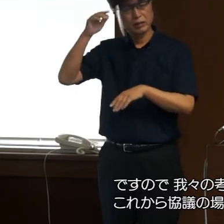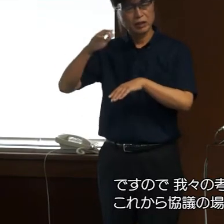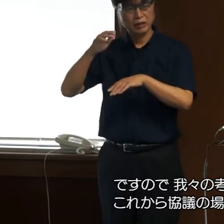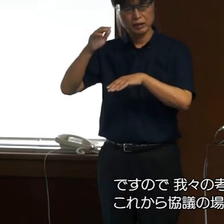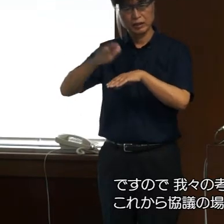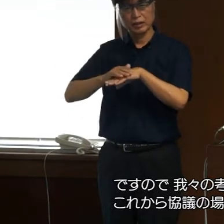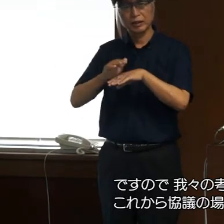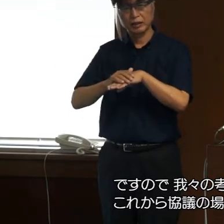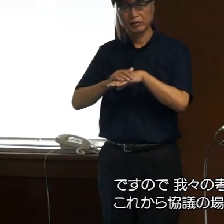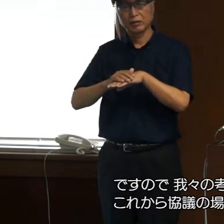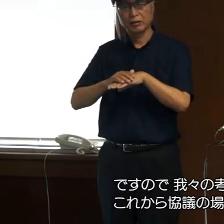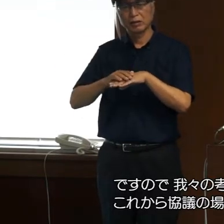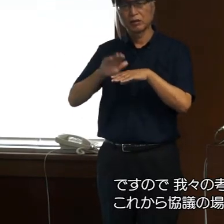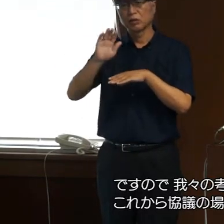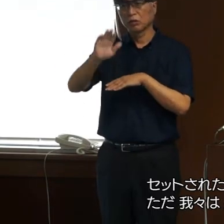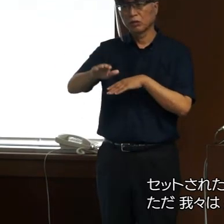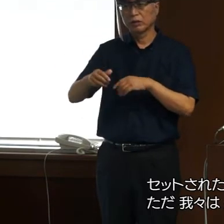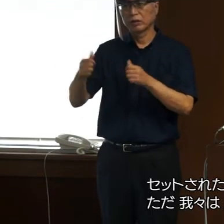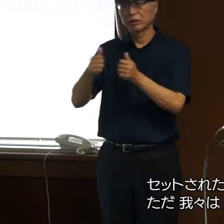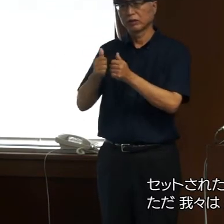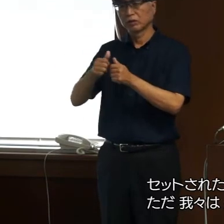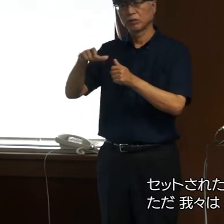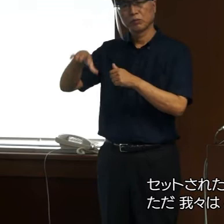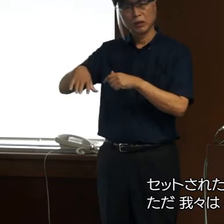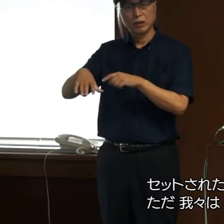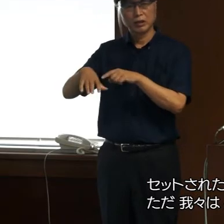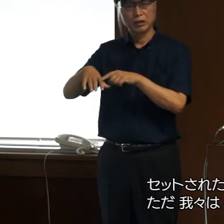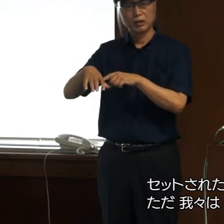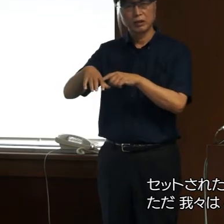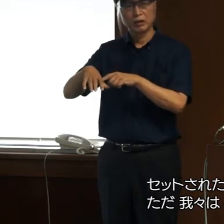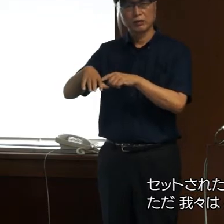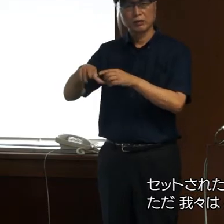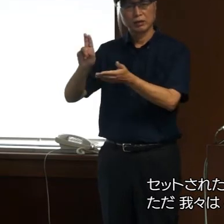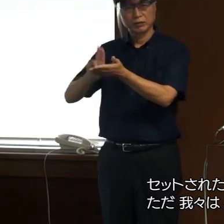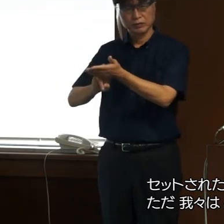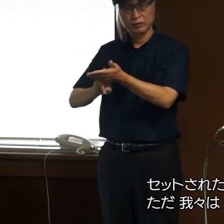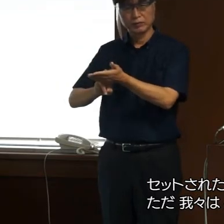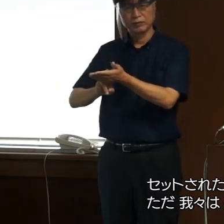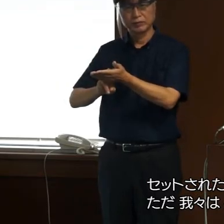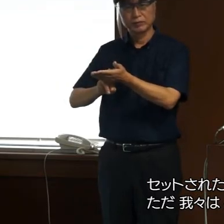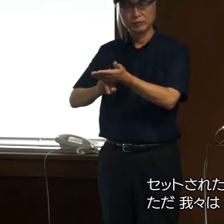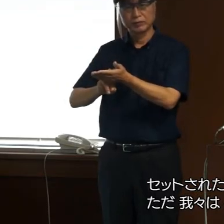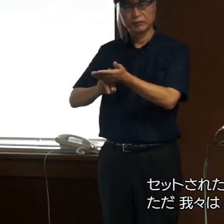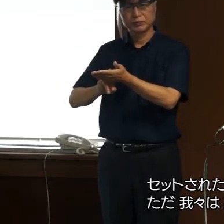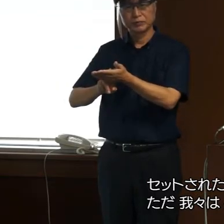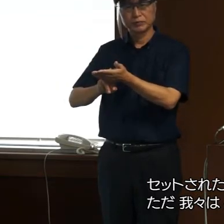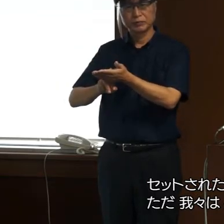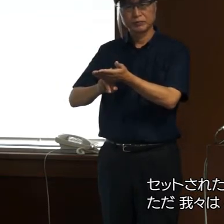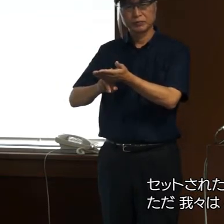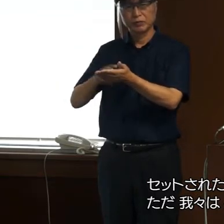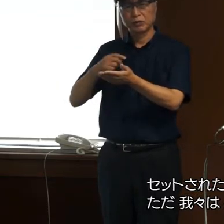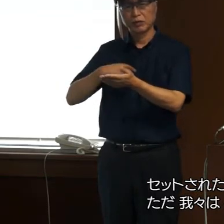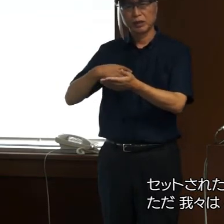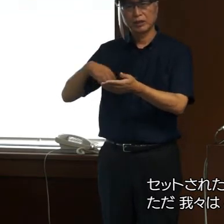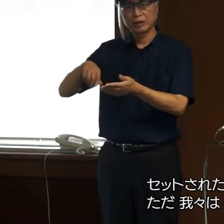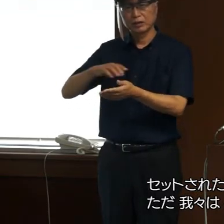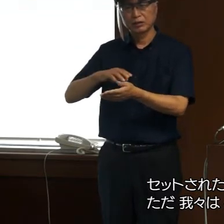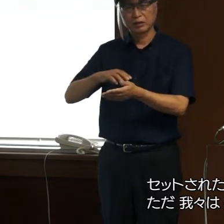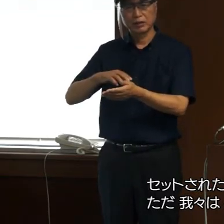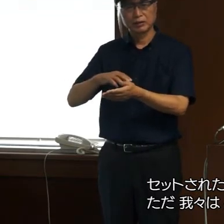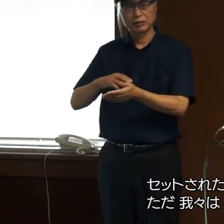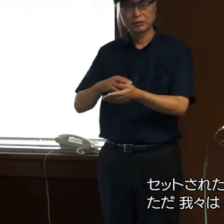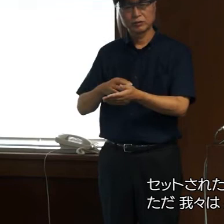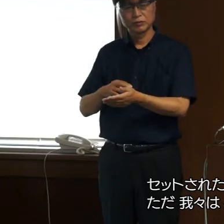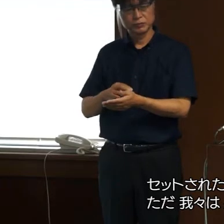て、これから協議の場というものはセットされたわけだから、ただ我々は少なくとも今直ち